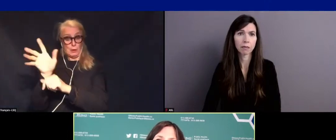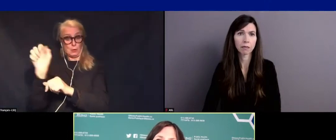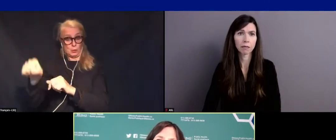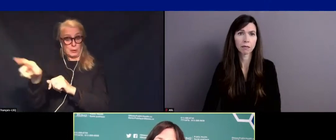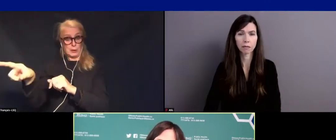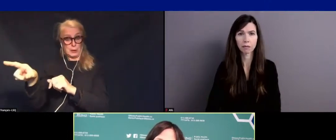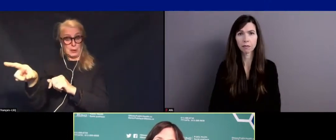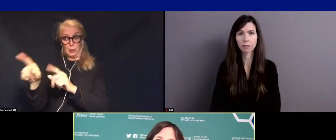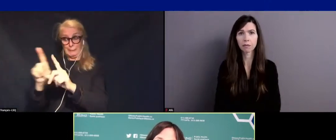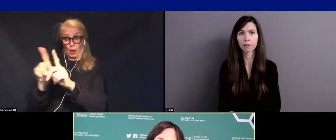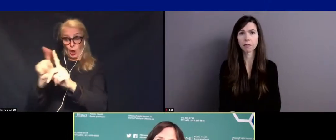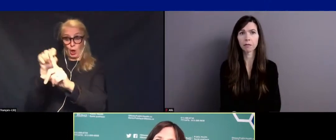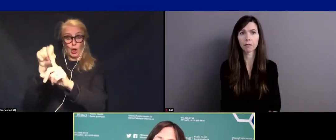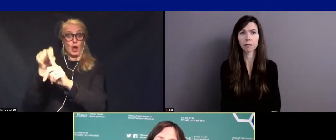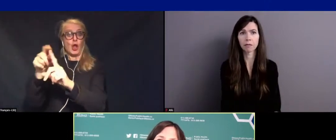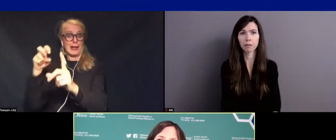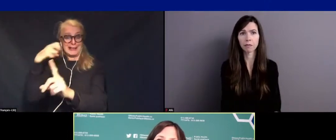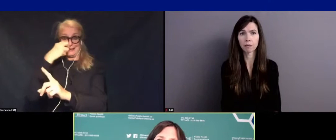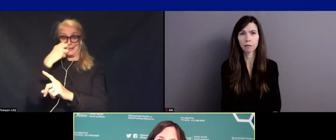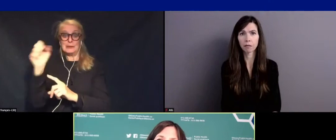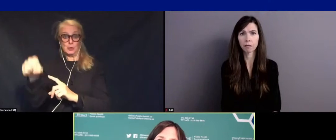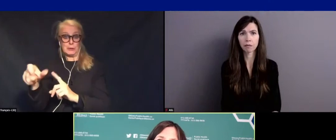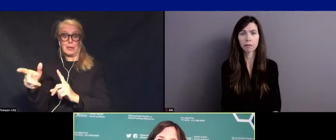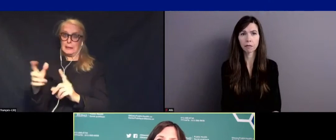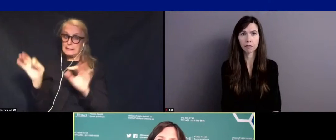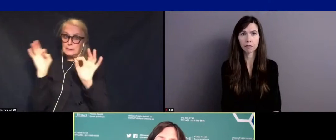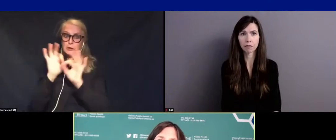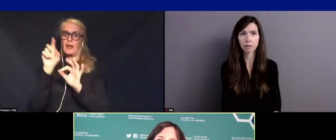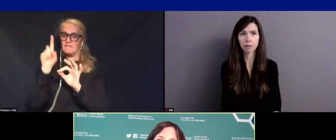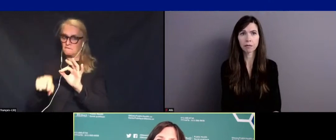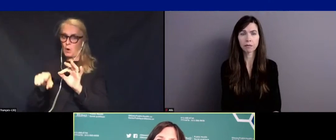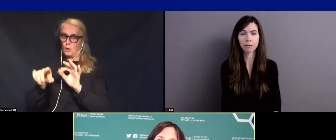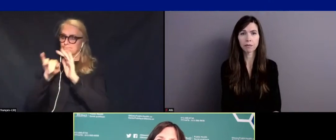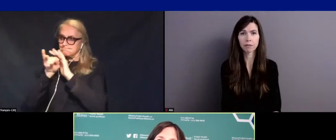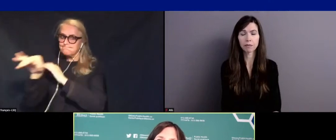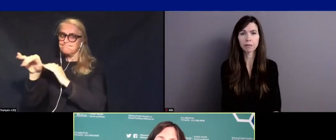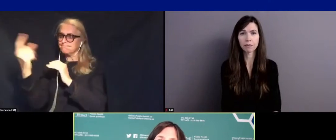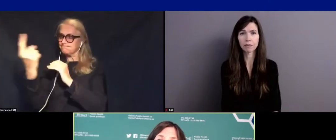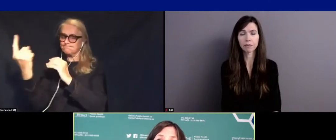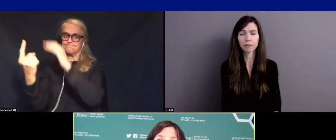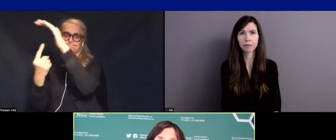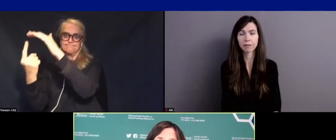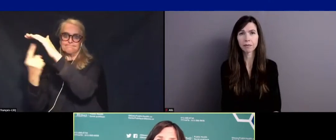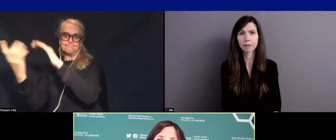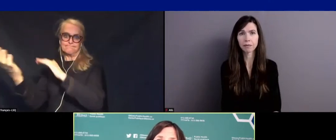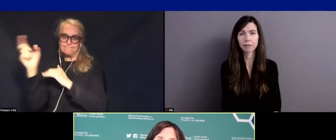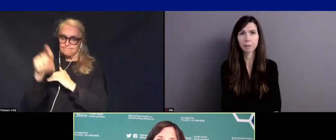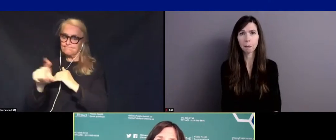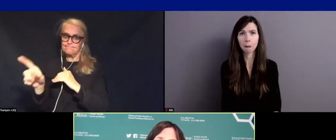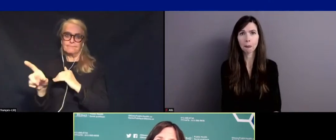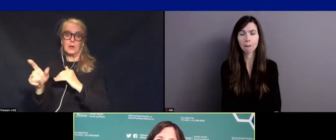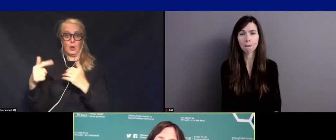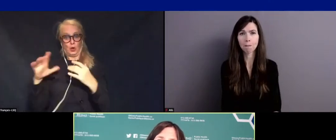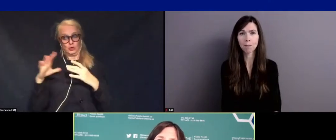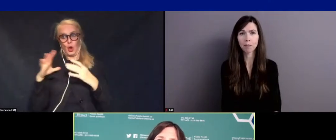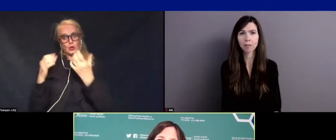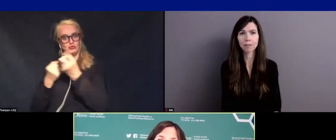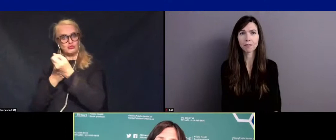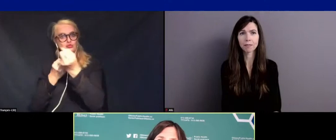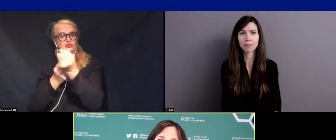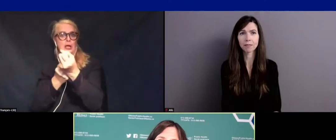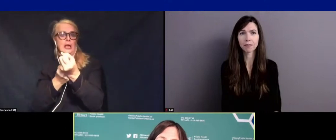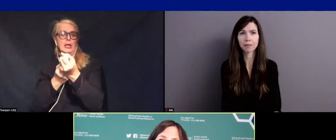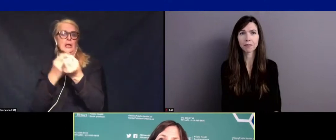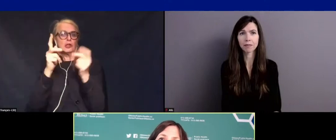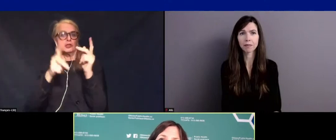risque, c'est important absolument d'être isolé. On a des soutiens pour les gens qui